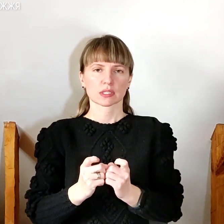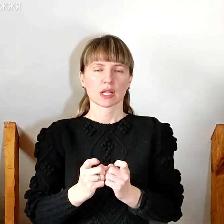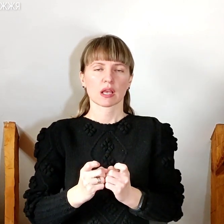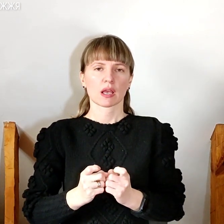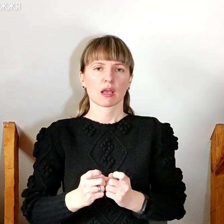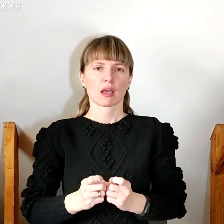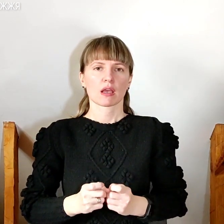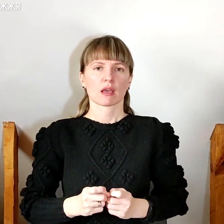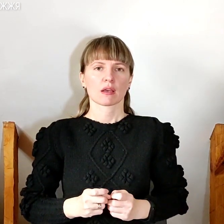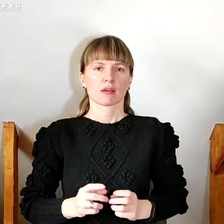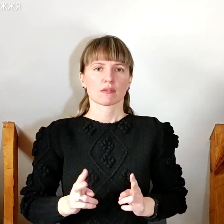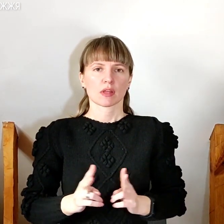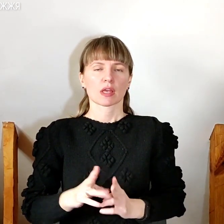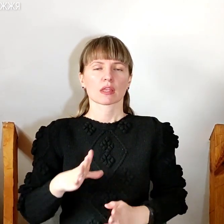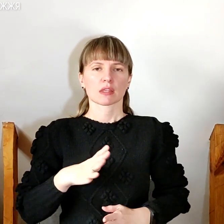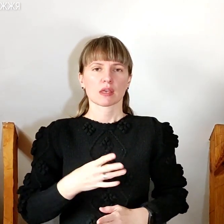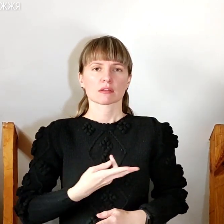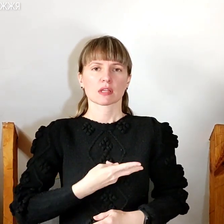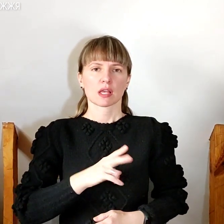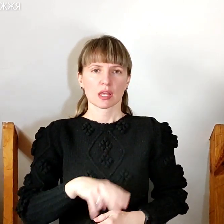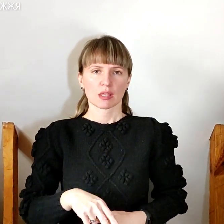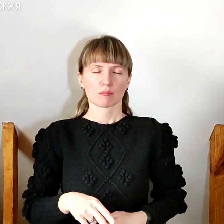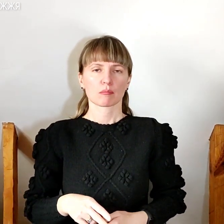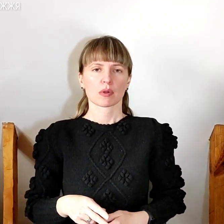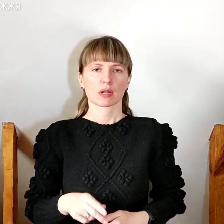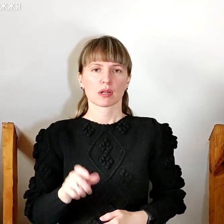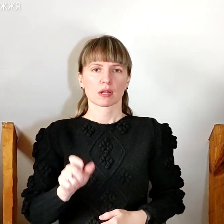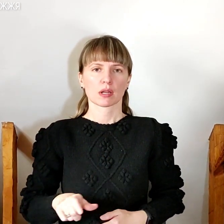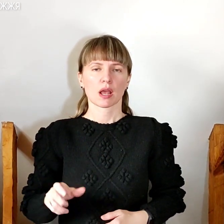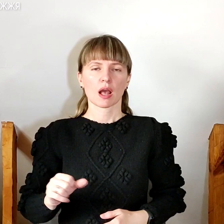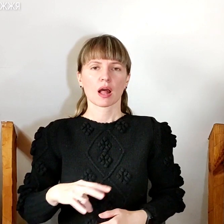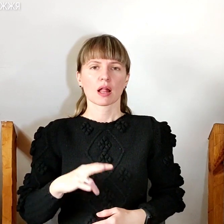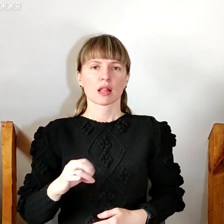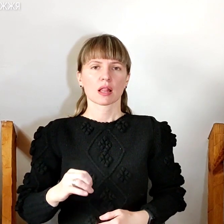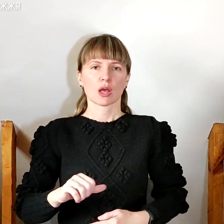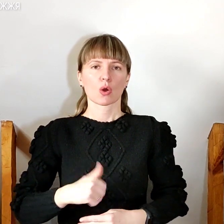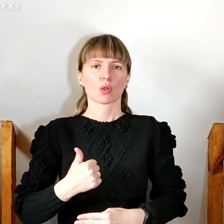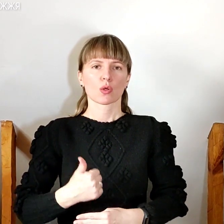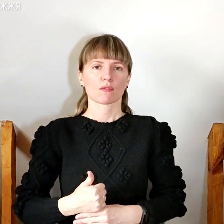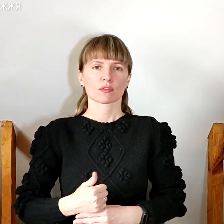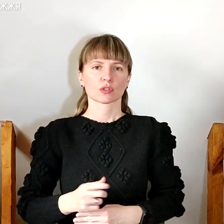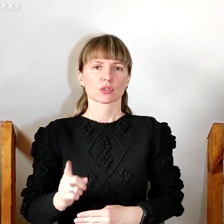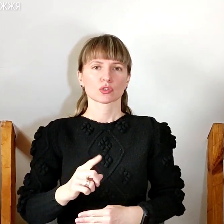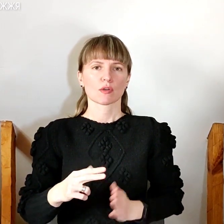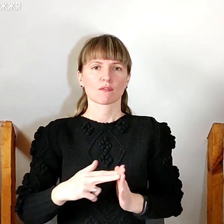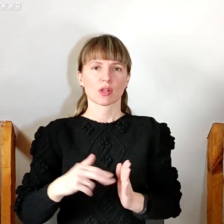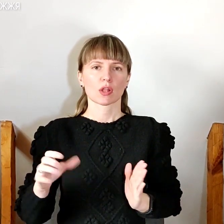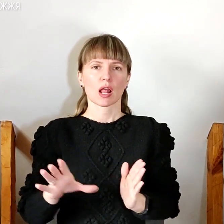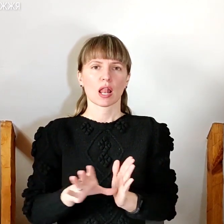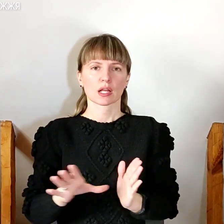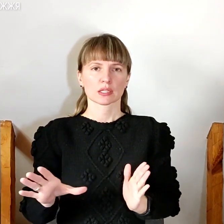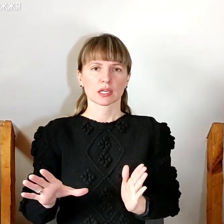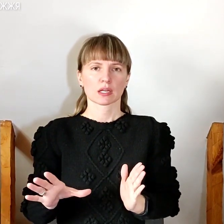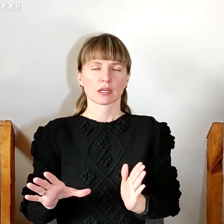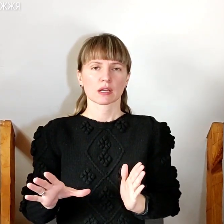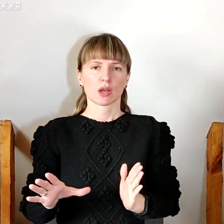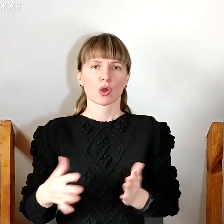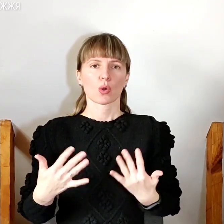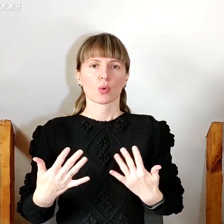звичайно. Але головне, що відключена електрика вже теж починає електрика, немає